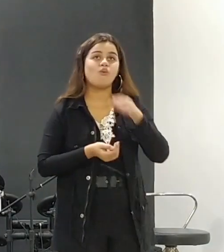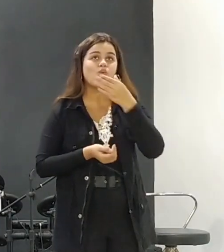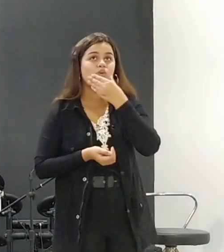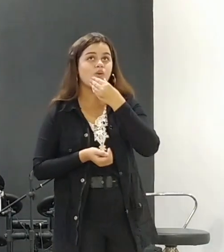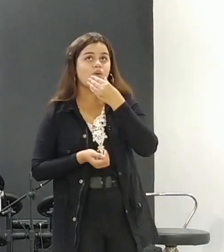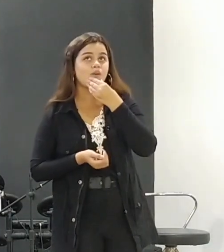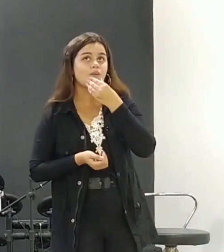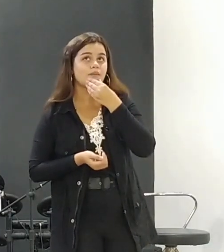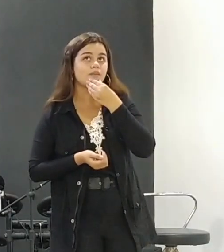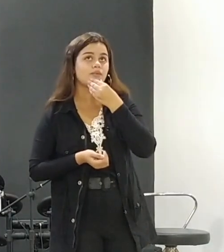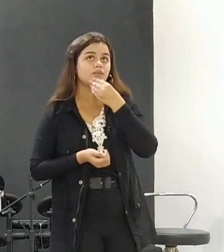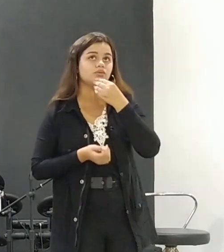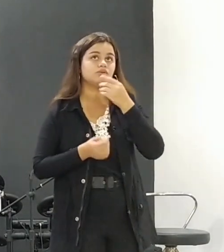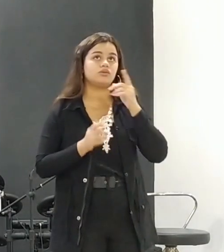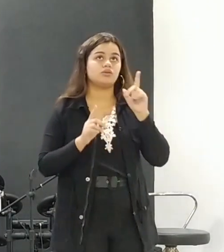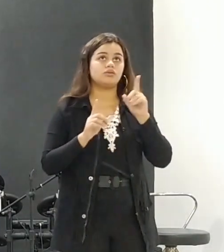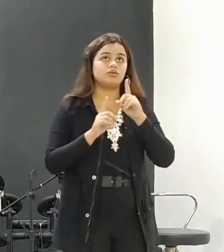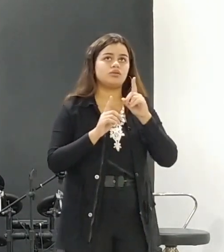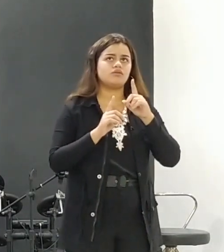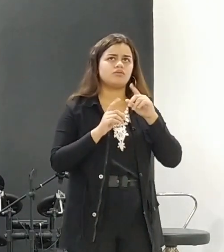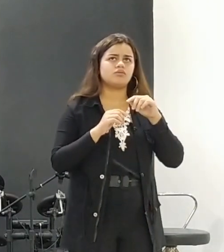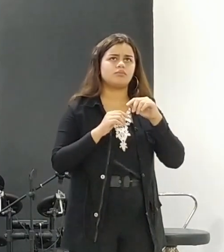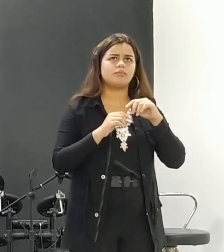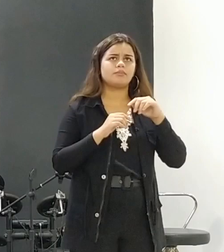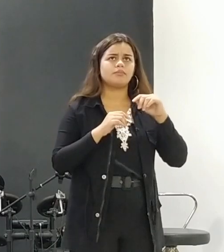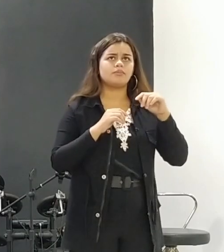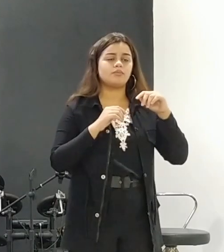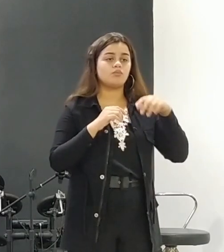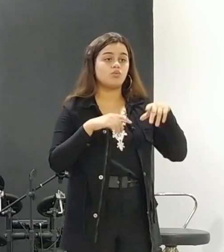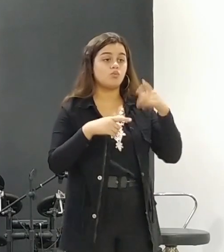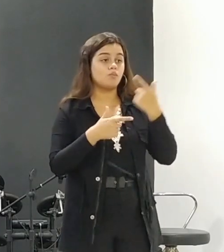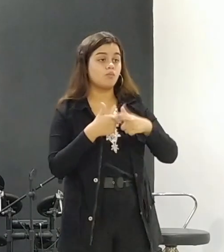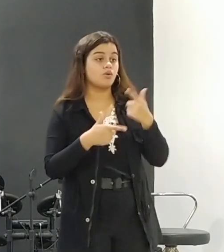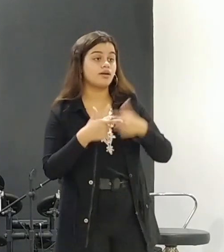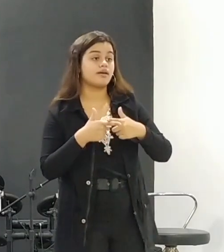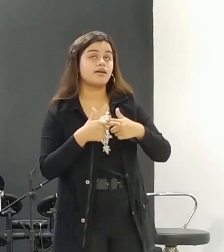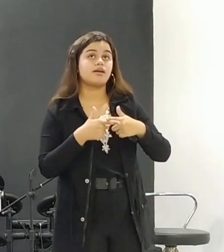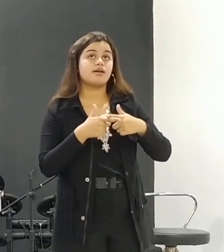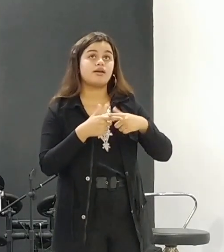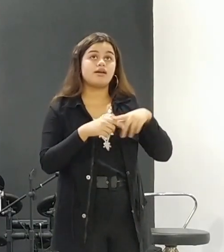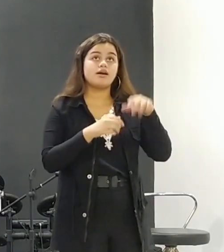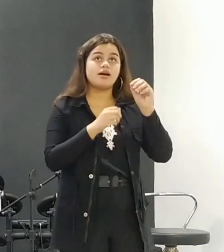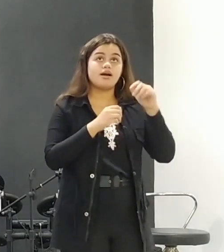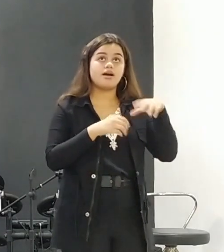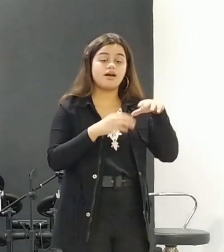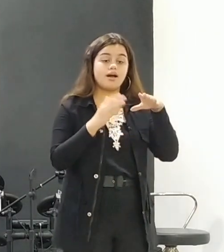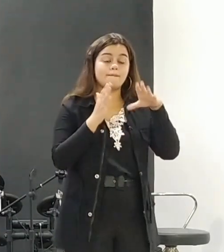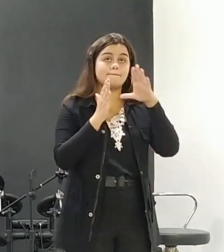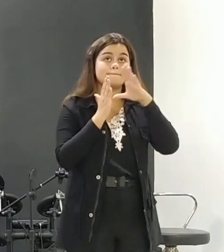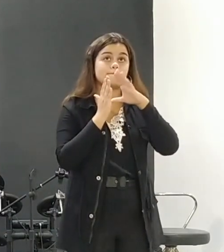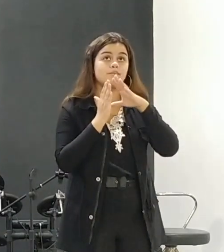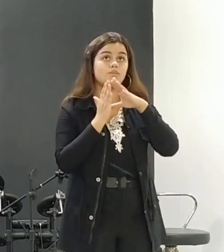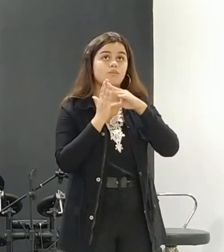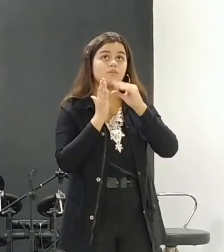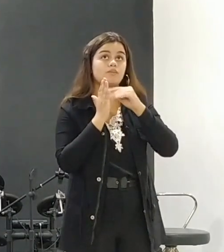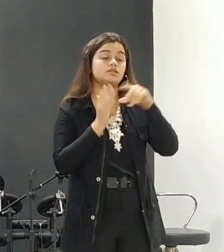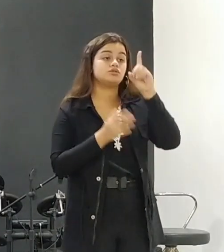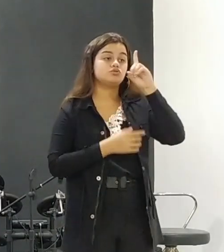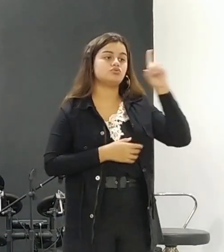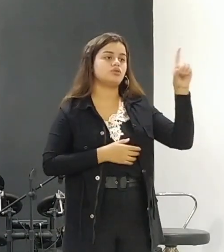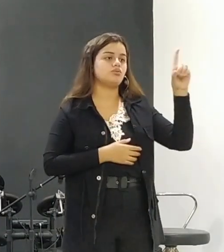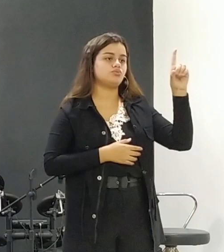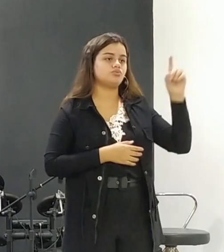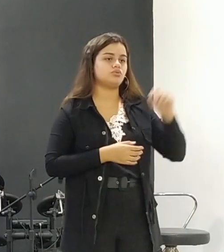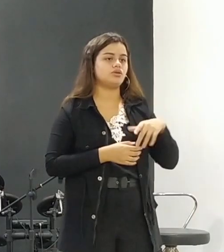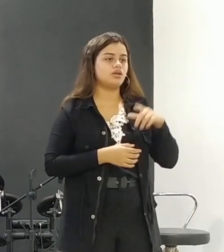diz assim: o homem, pois, não deve cobrir a cabeça, porque é a imagem e glória de Deus, mas a mulher é a glória do